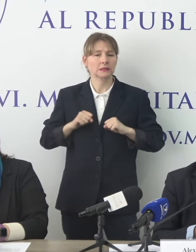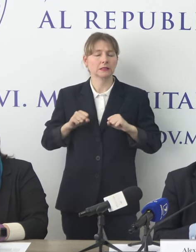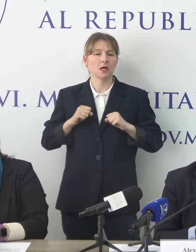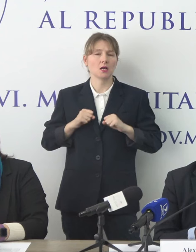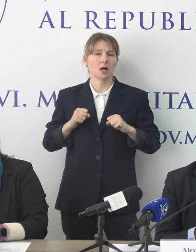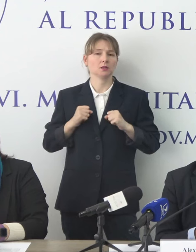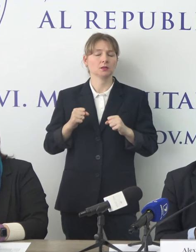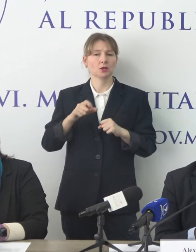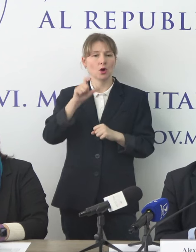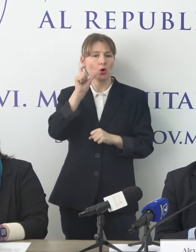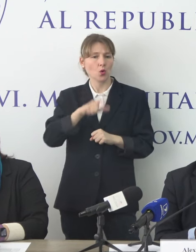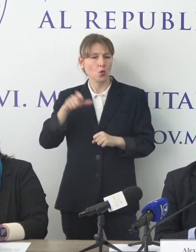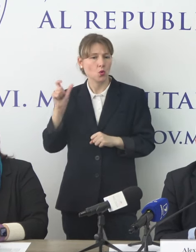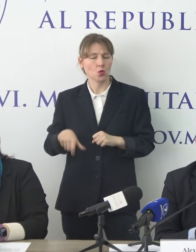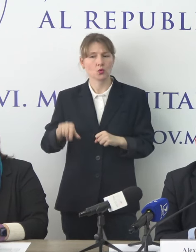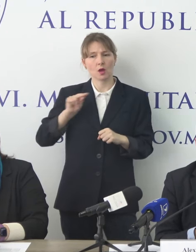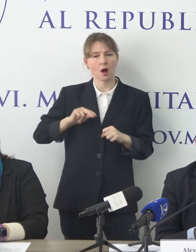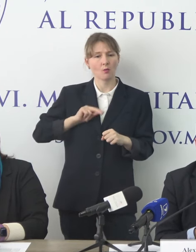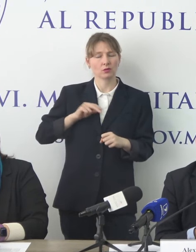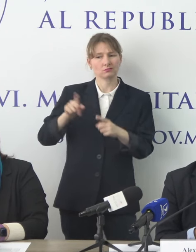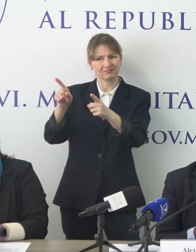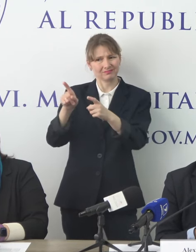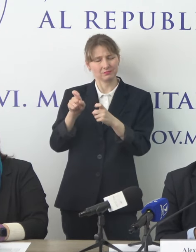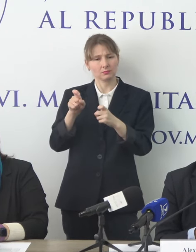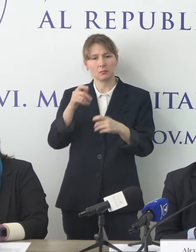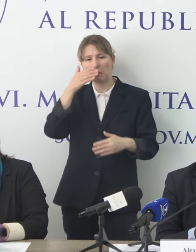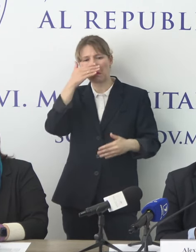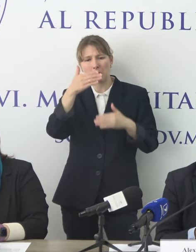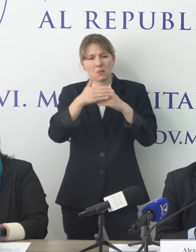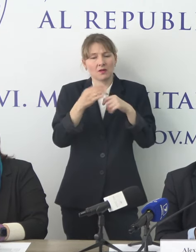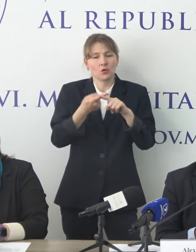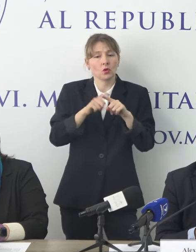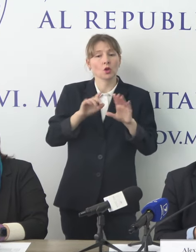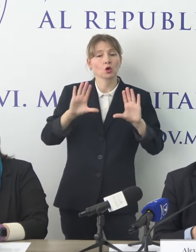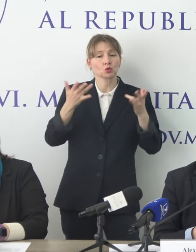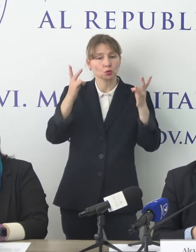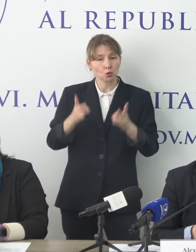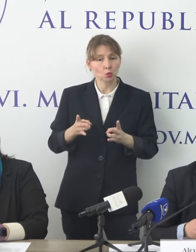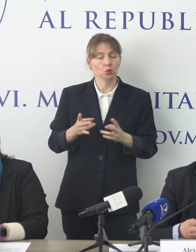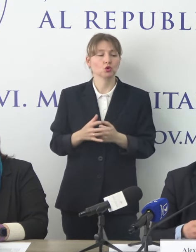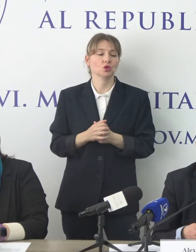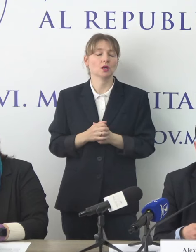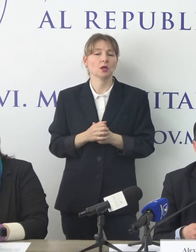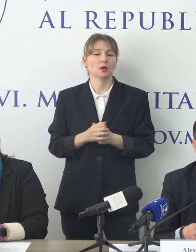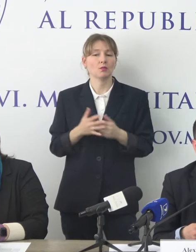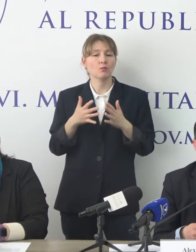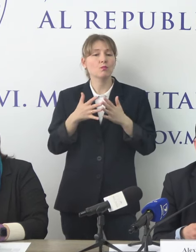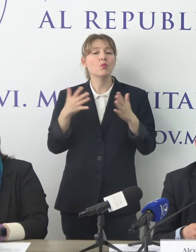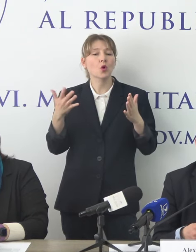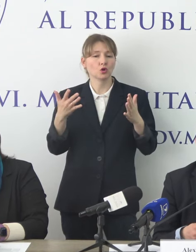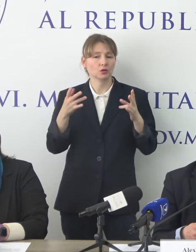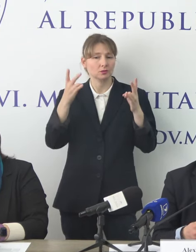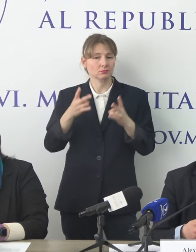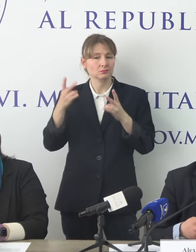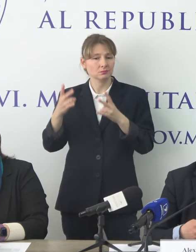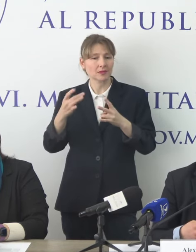să monitorizăm mult mai îndeaproape acest caz. Mai multe detalii, din păcate, nu vreau să vă